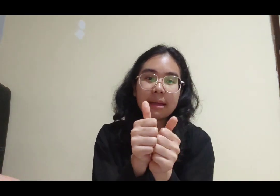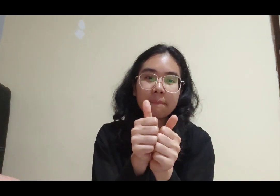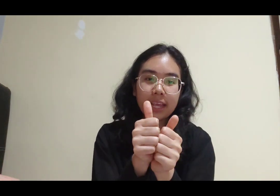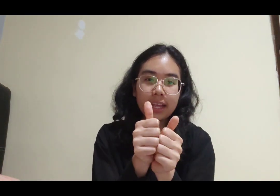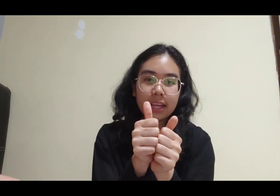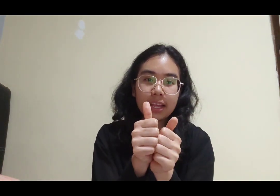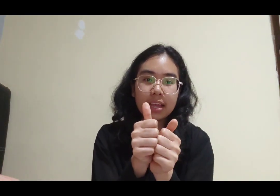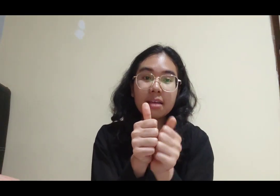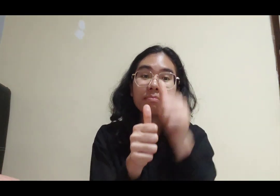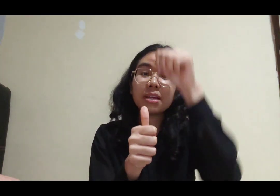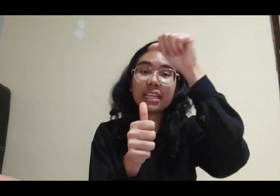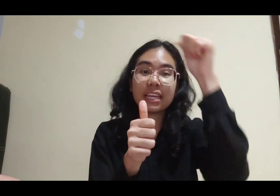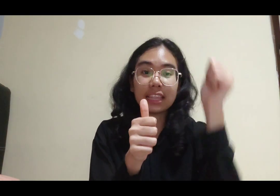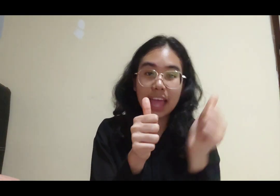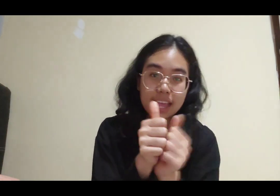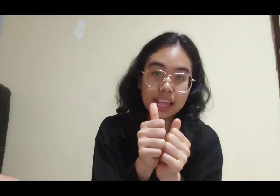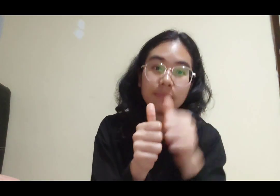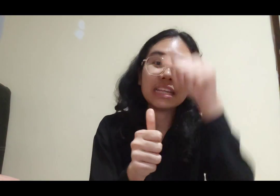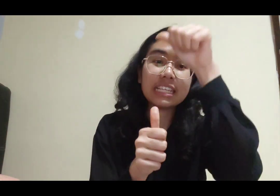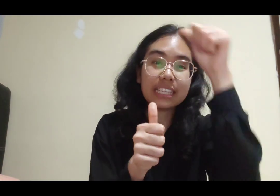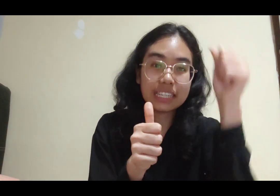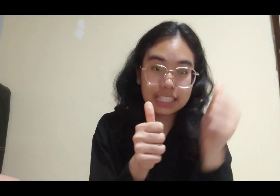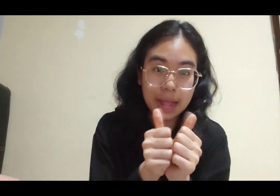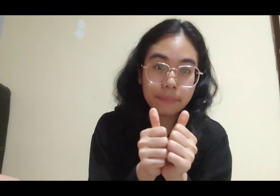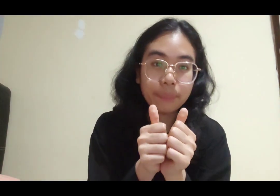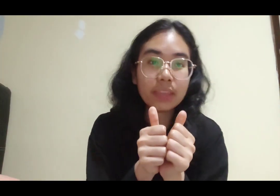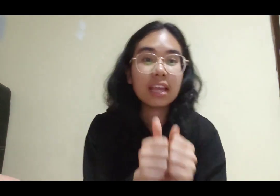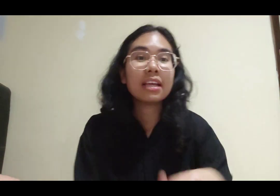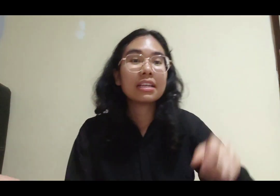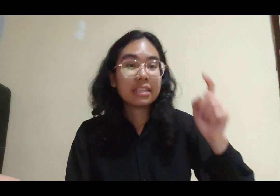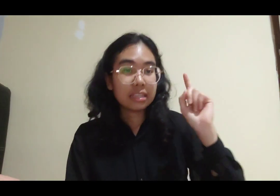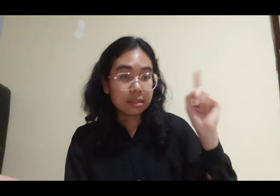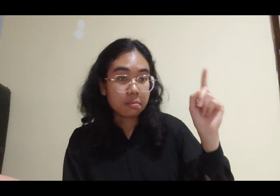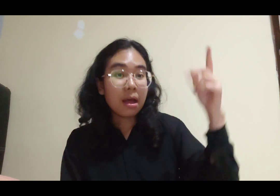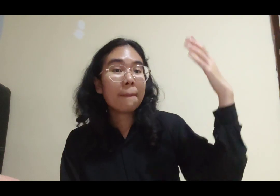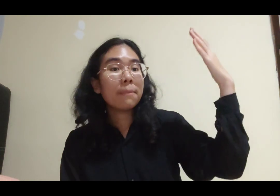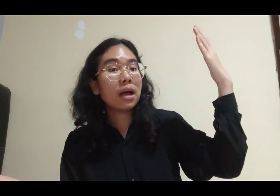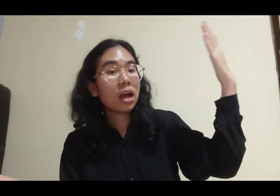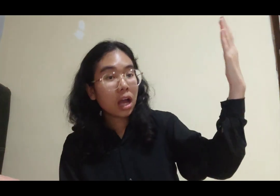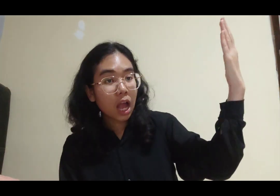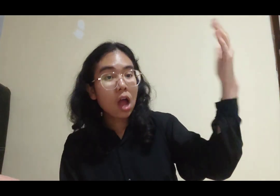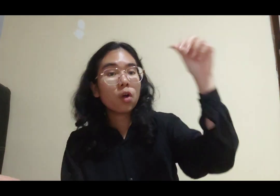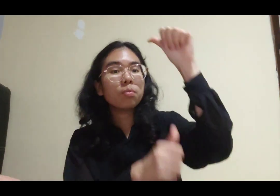samping. Menyertai, beserta. Sebab engkau